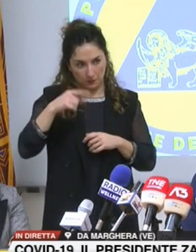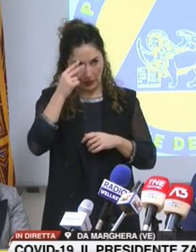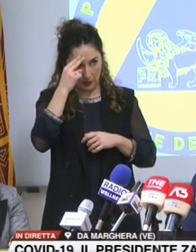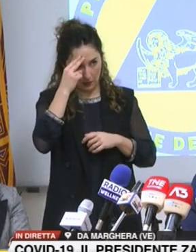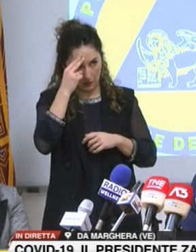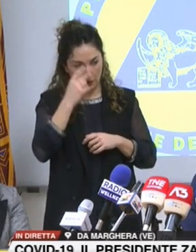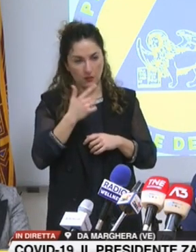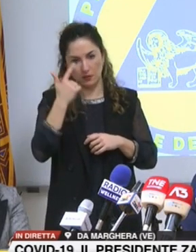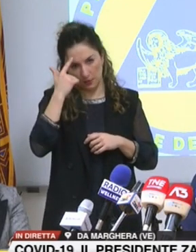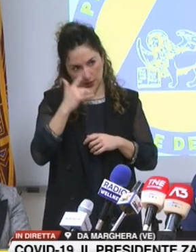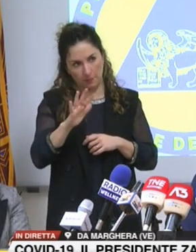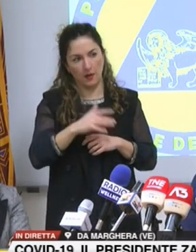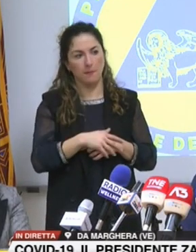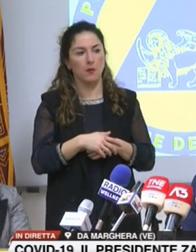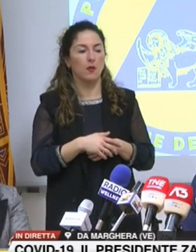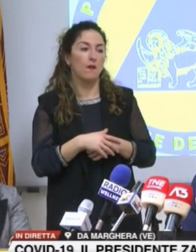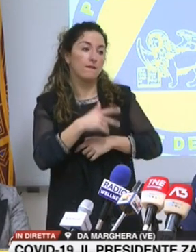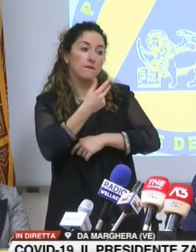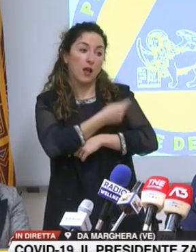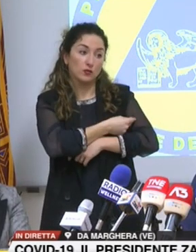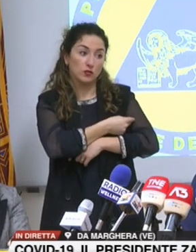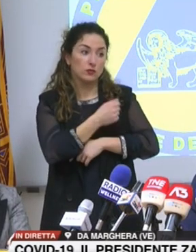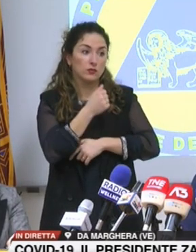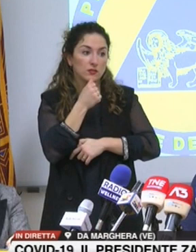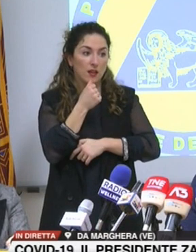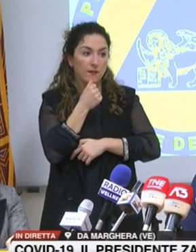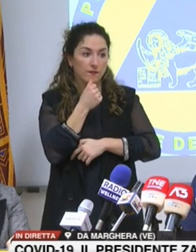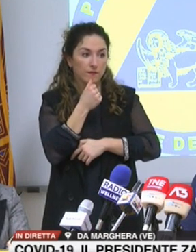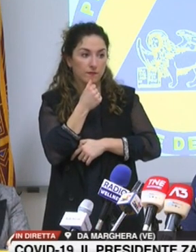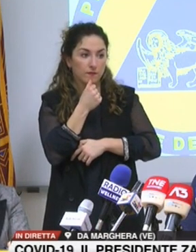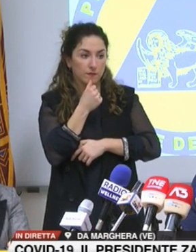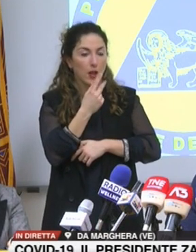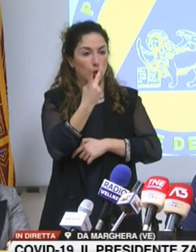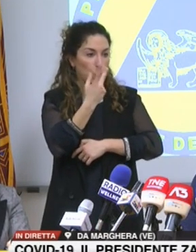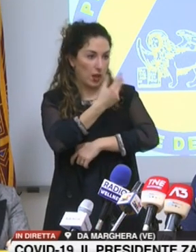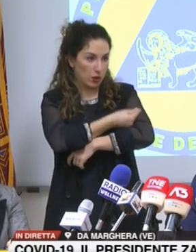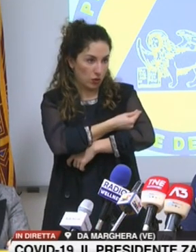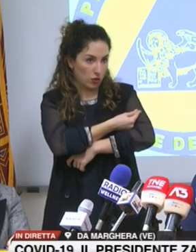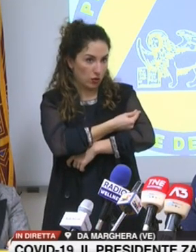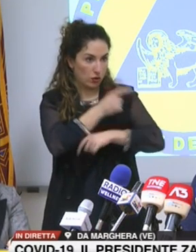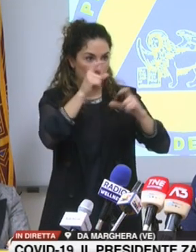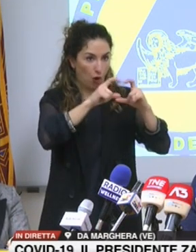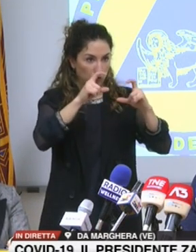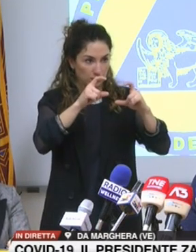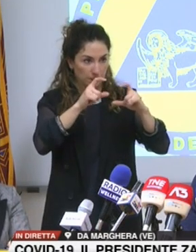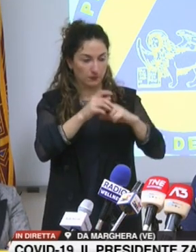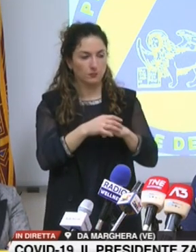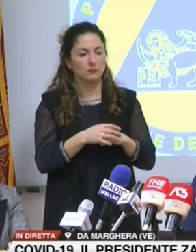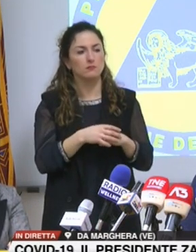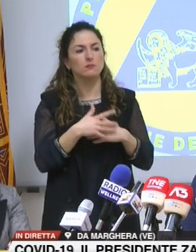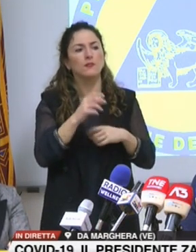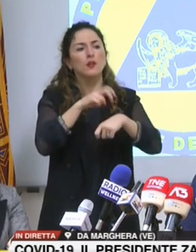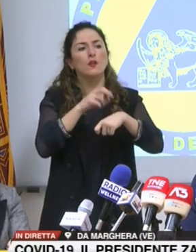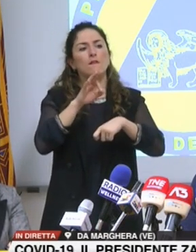sappiamo bene ormai che per fare un vaccino ci vogliono due dosi. Ieri il direttore Flor,